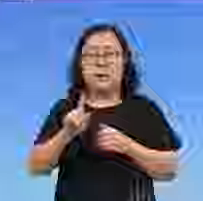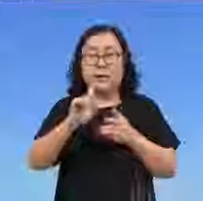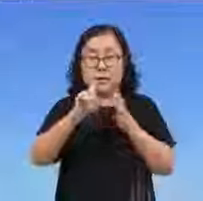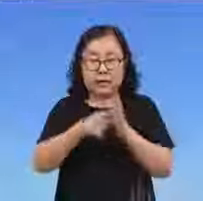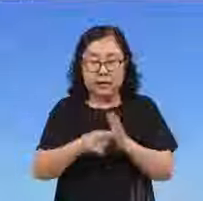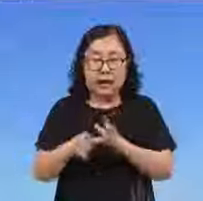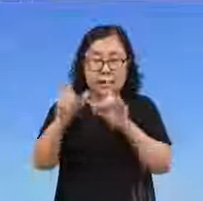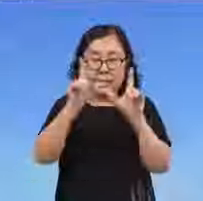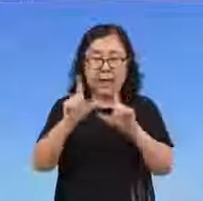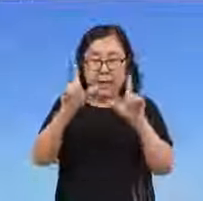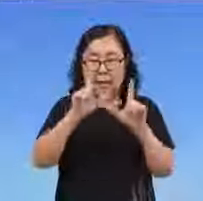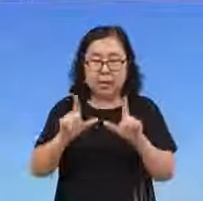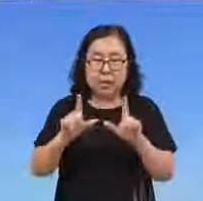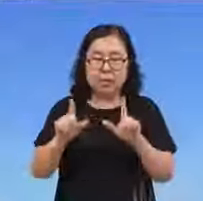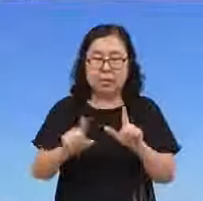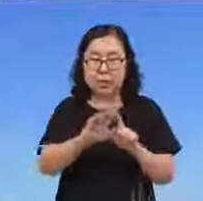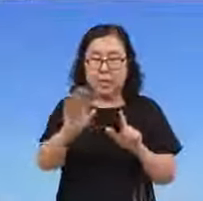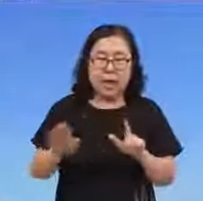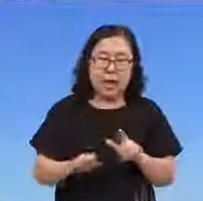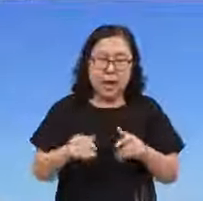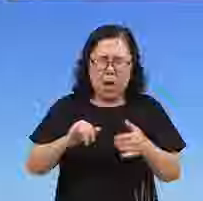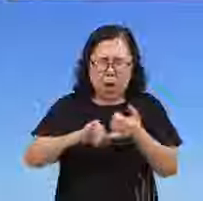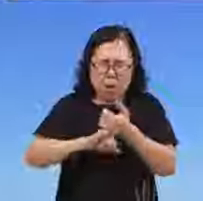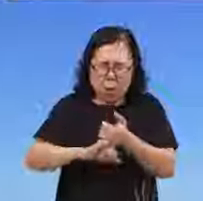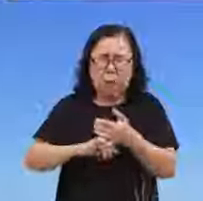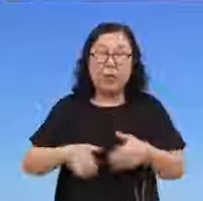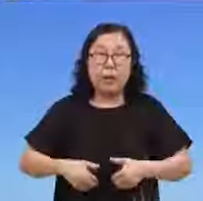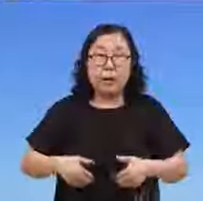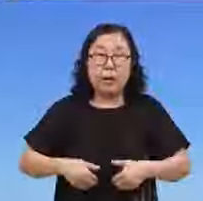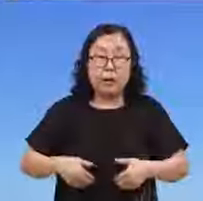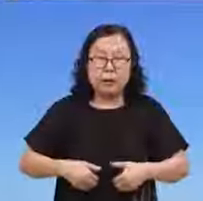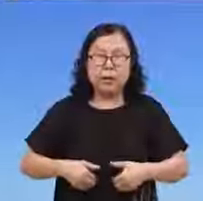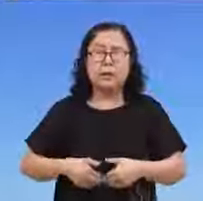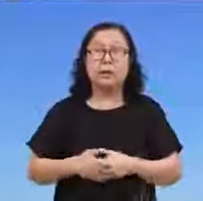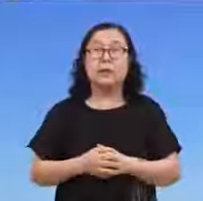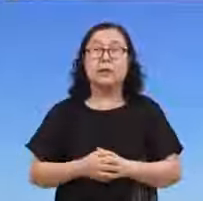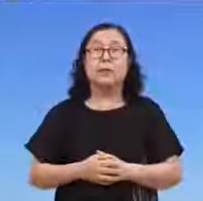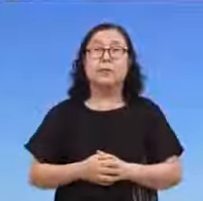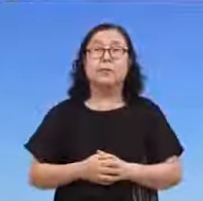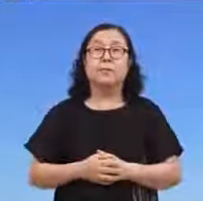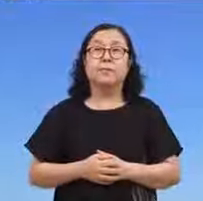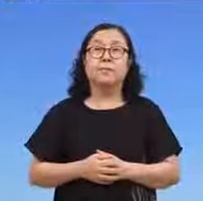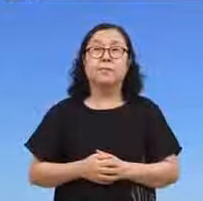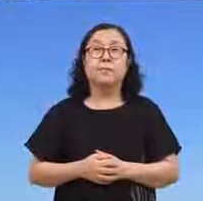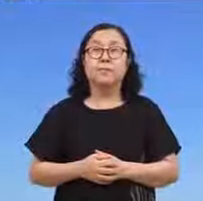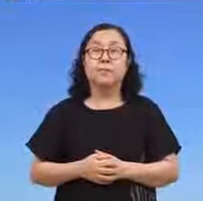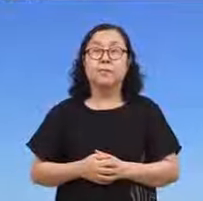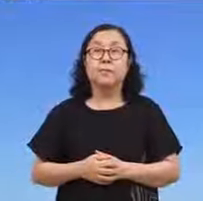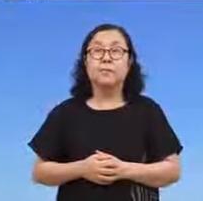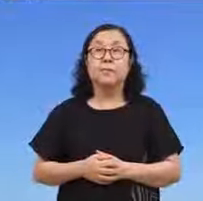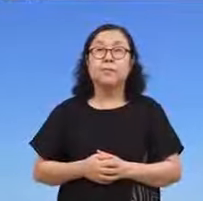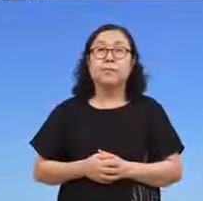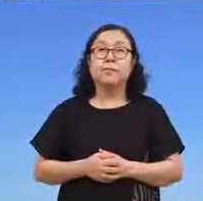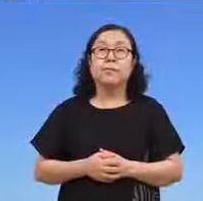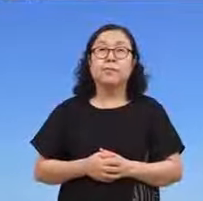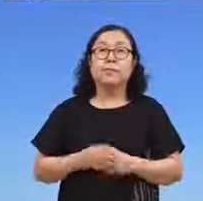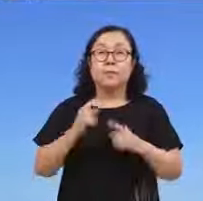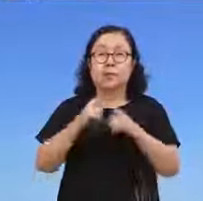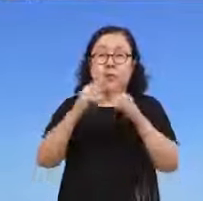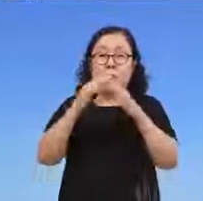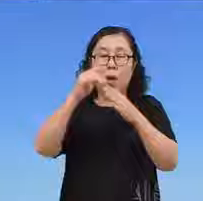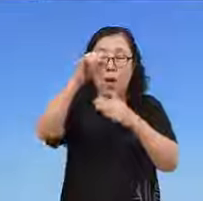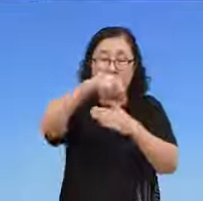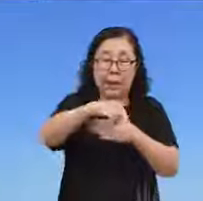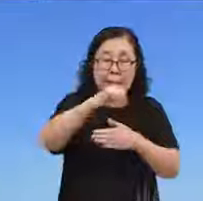시대를 살아가는 우리에게 시급한 것은, 그 다음 들어보세요. 제가 보기에 이 시대를 살아가는 우리에게 시급한